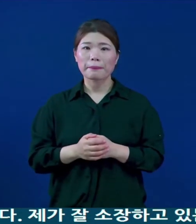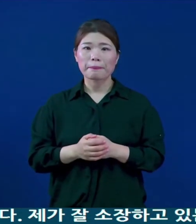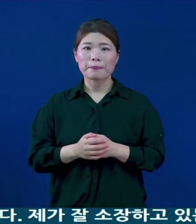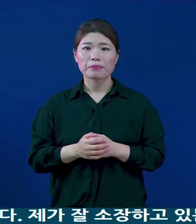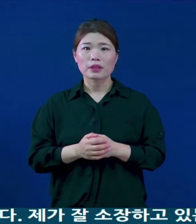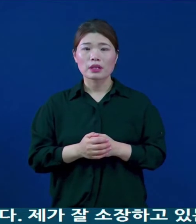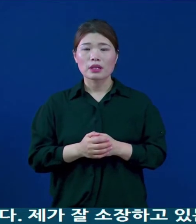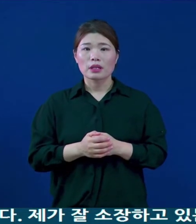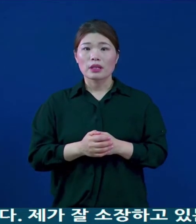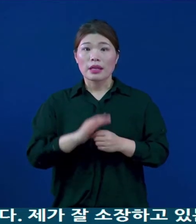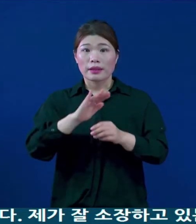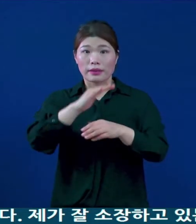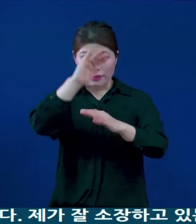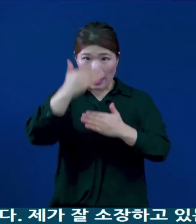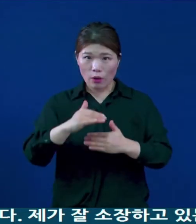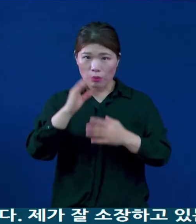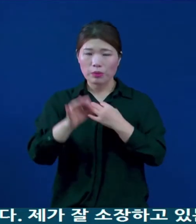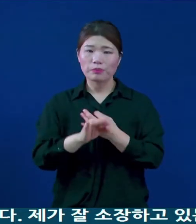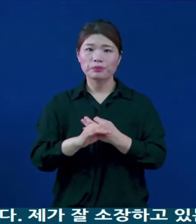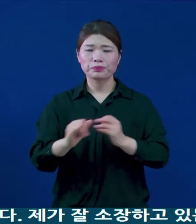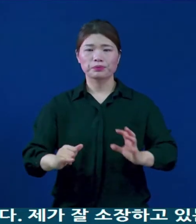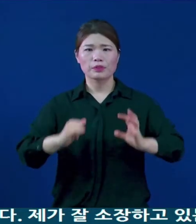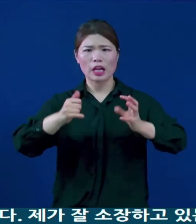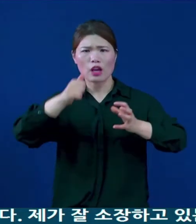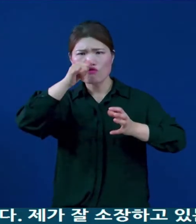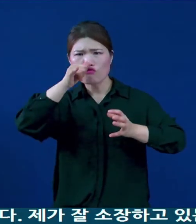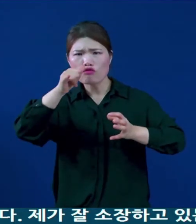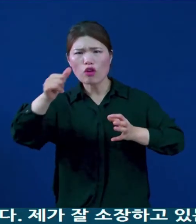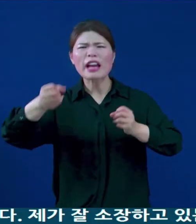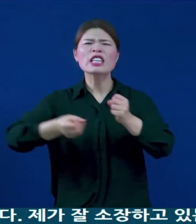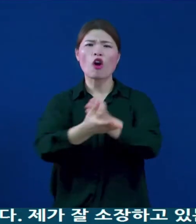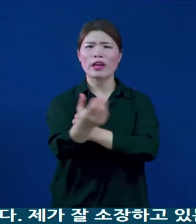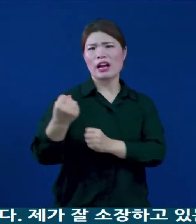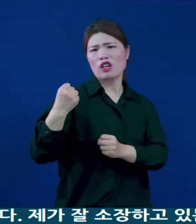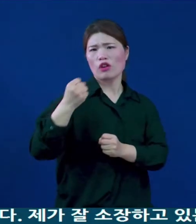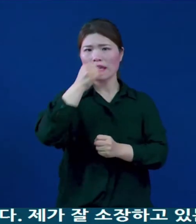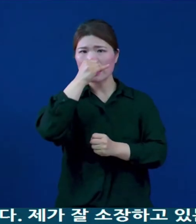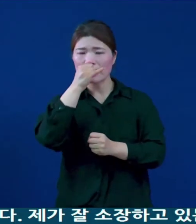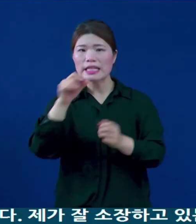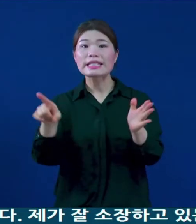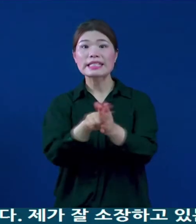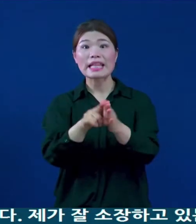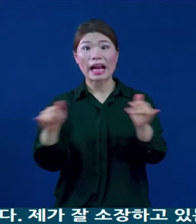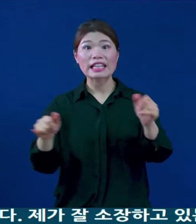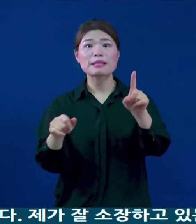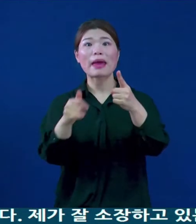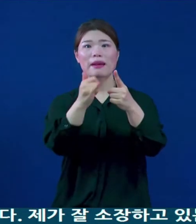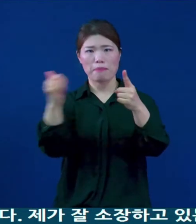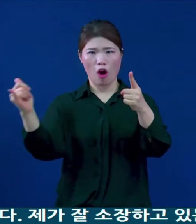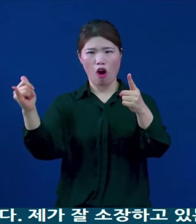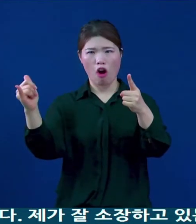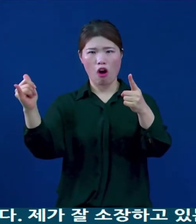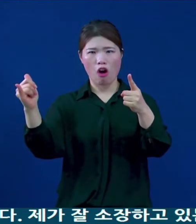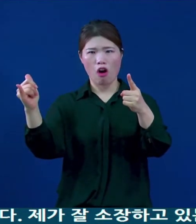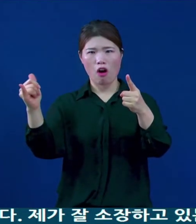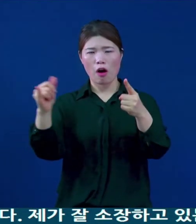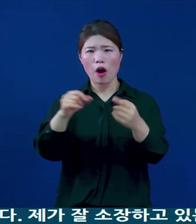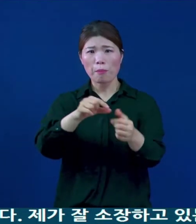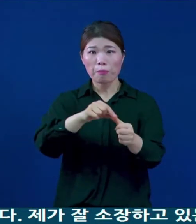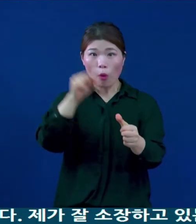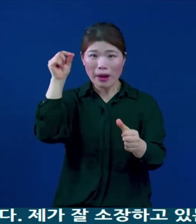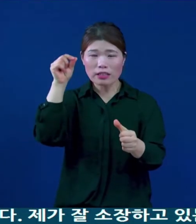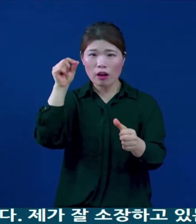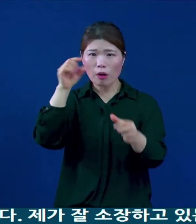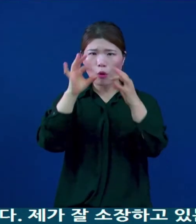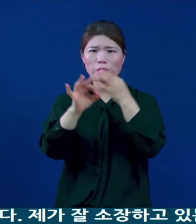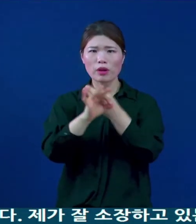이 세상에 참 훌륭한 영향력을 미친 100명의 신앙인들을 뽑아서 그들을 붙잡았던 말씀들이